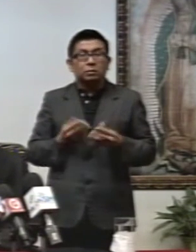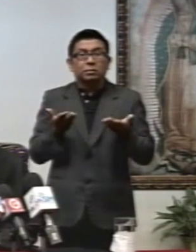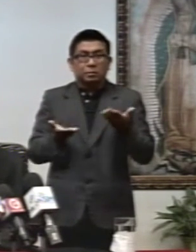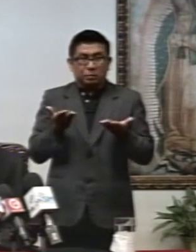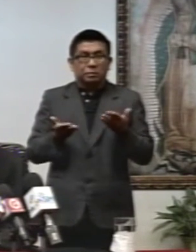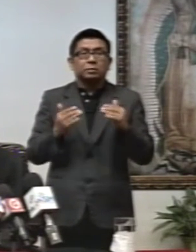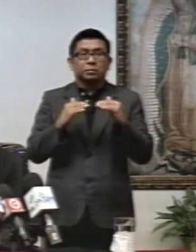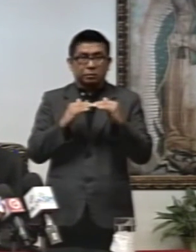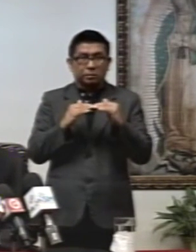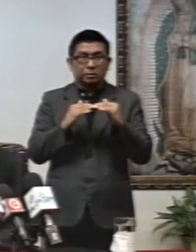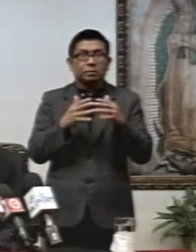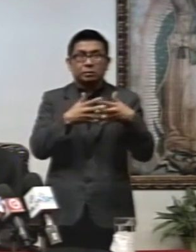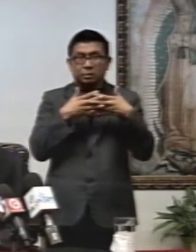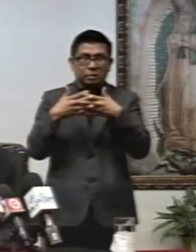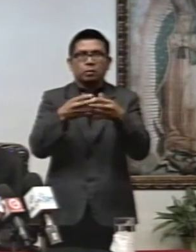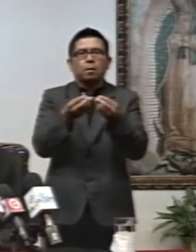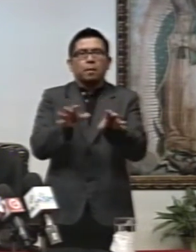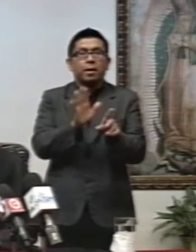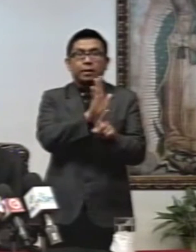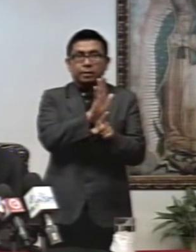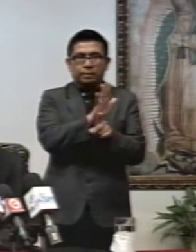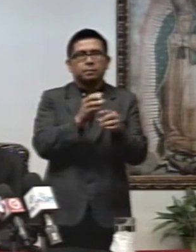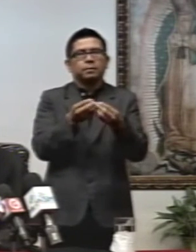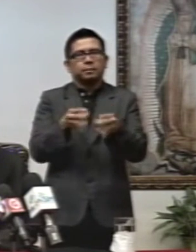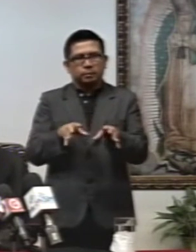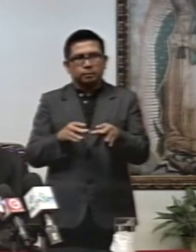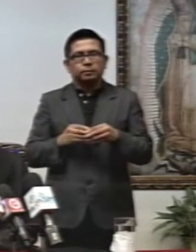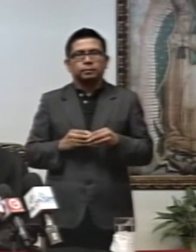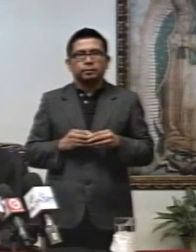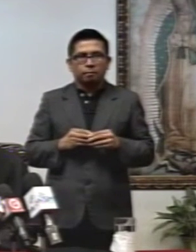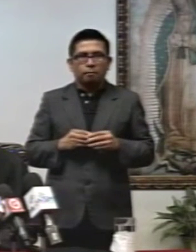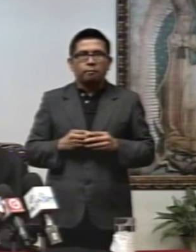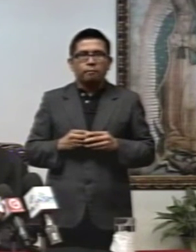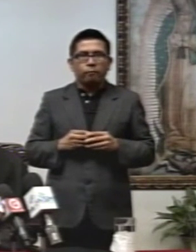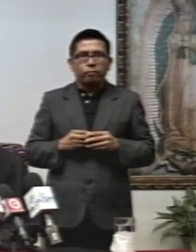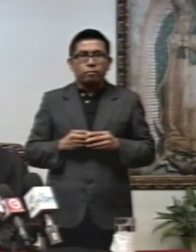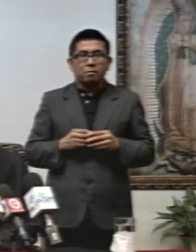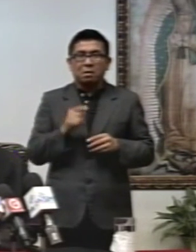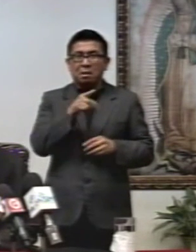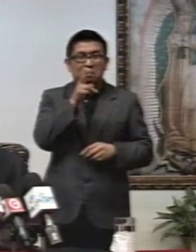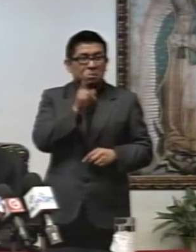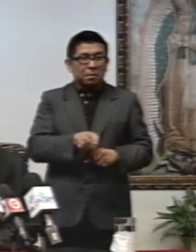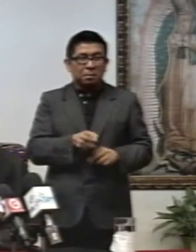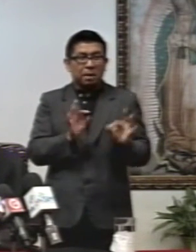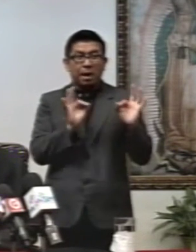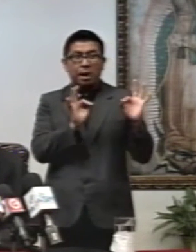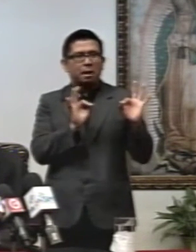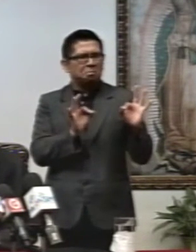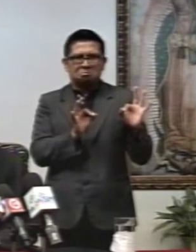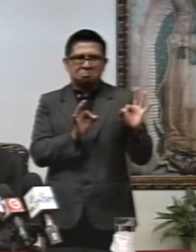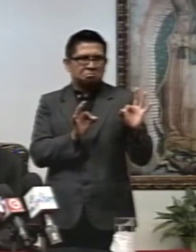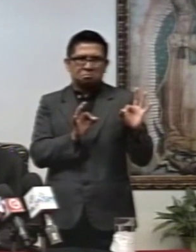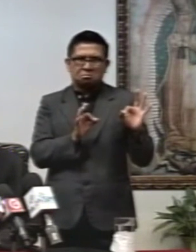perder Estados Unidos mismo, la nación, ya no será la gran nación.